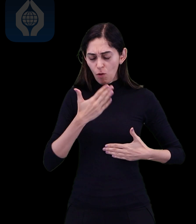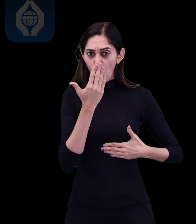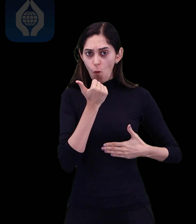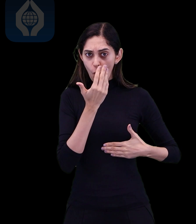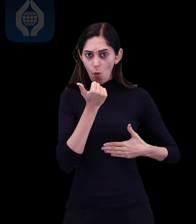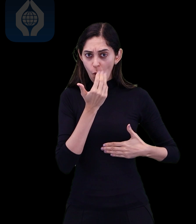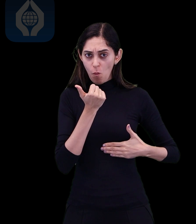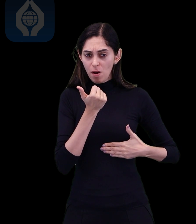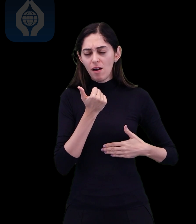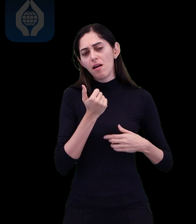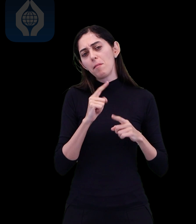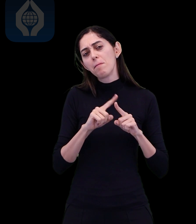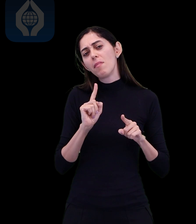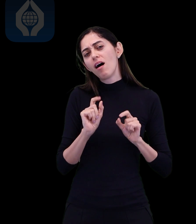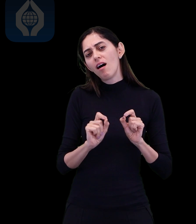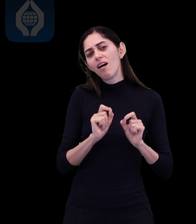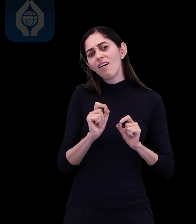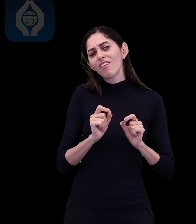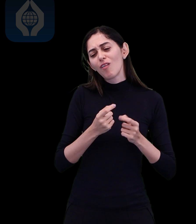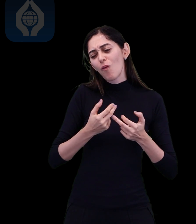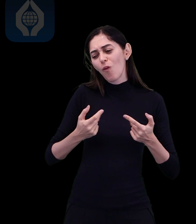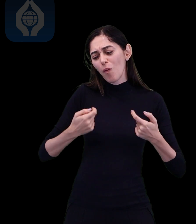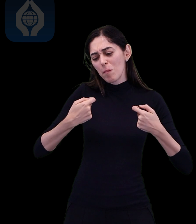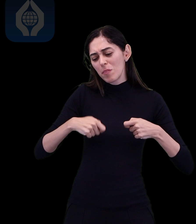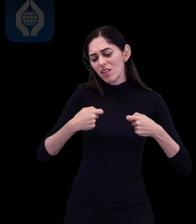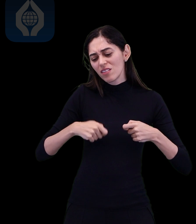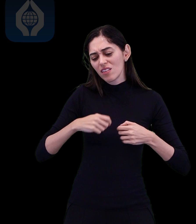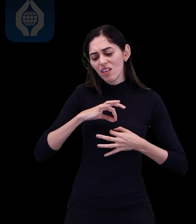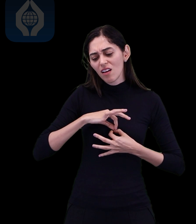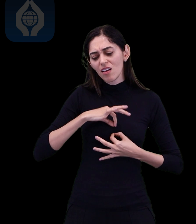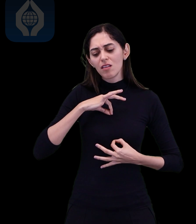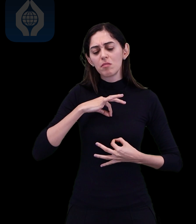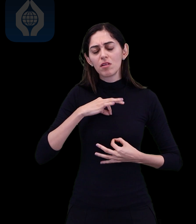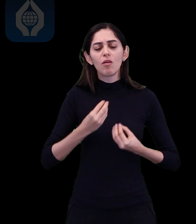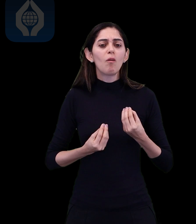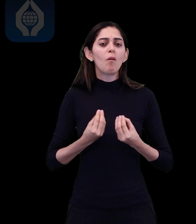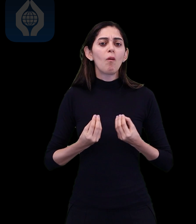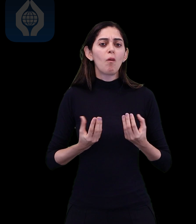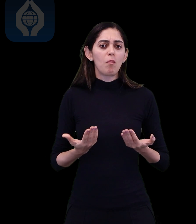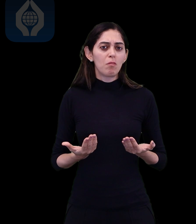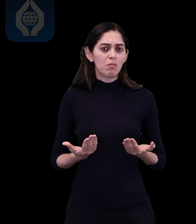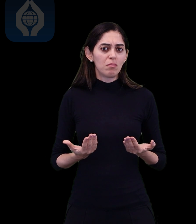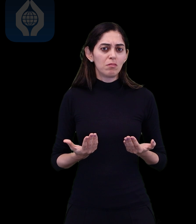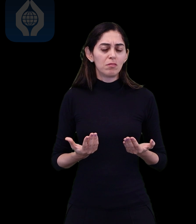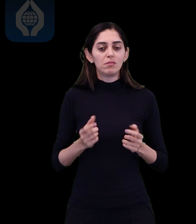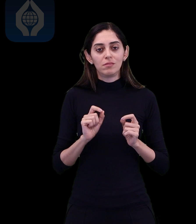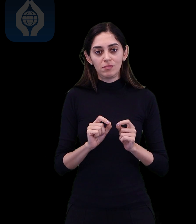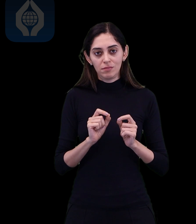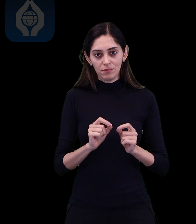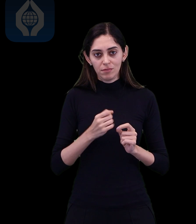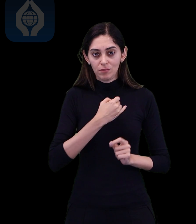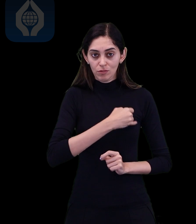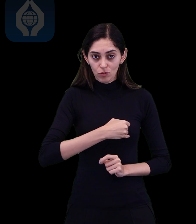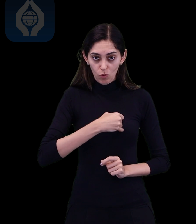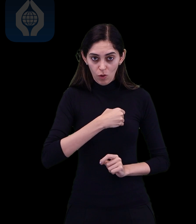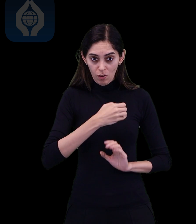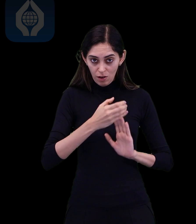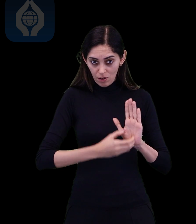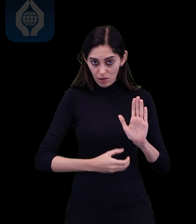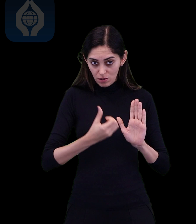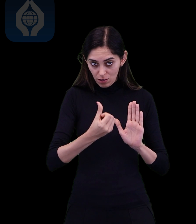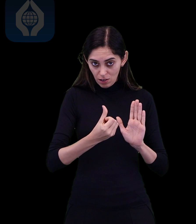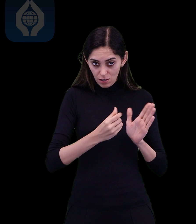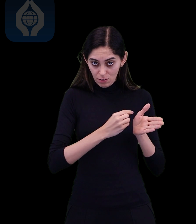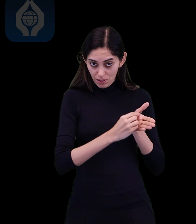físicos alimentados. Mas e quanto às nossas necessidades espirituais? João